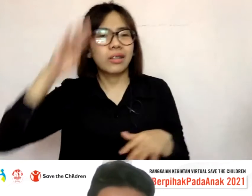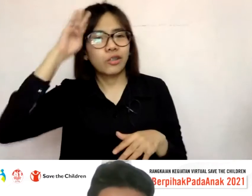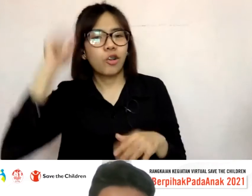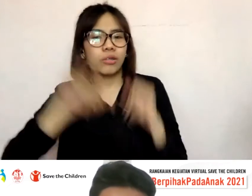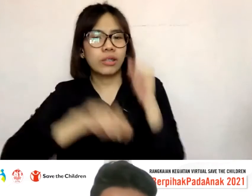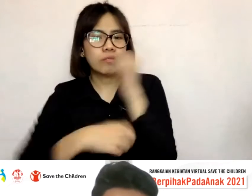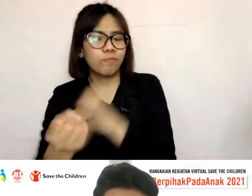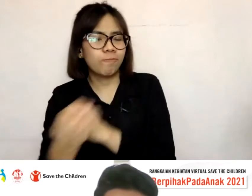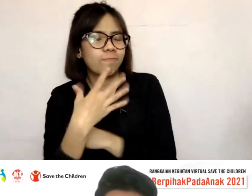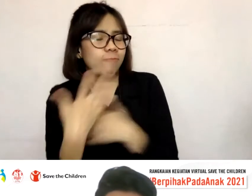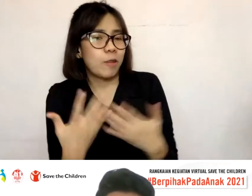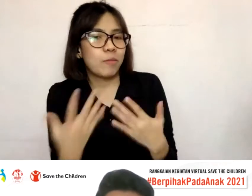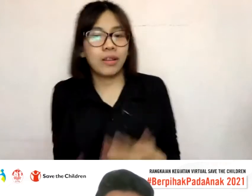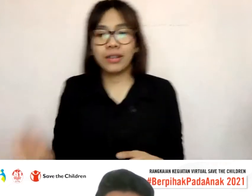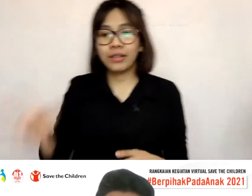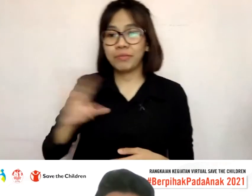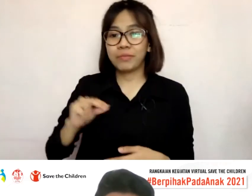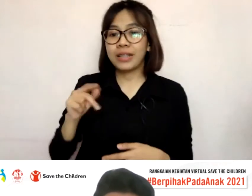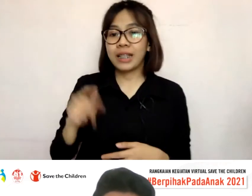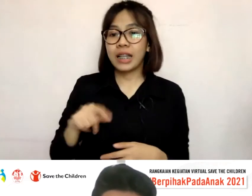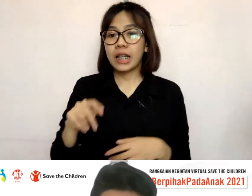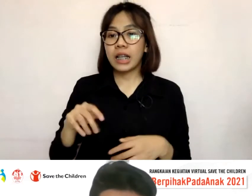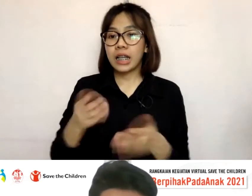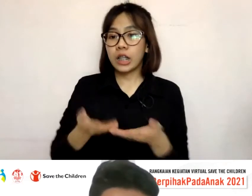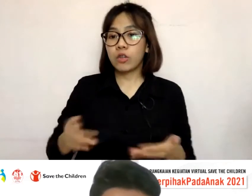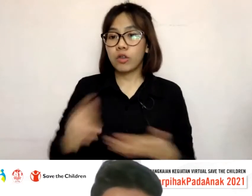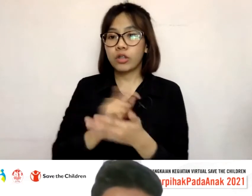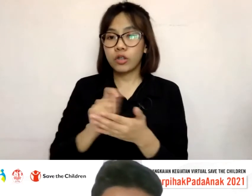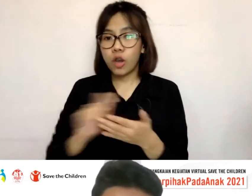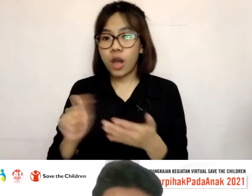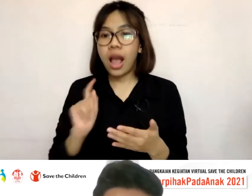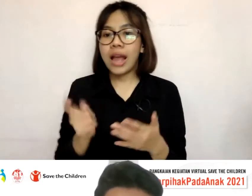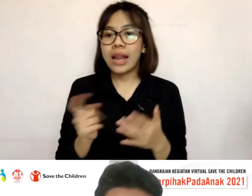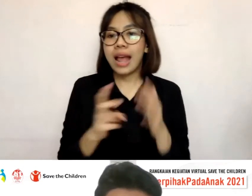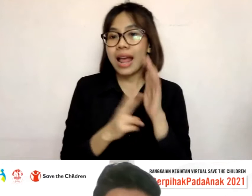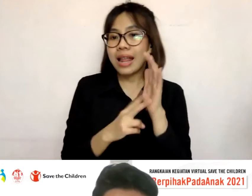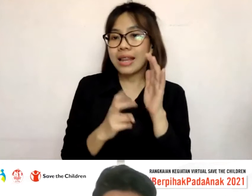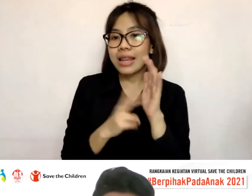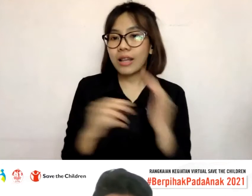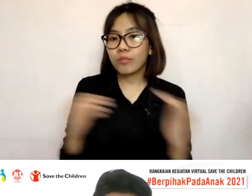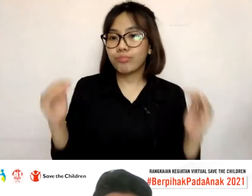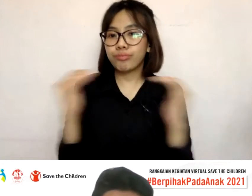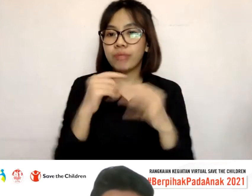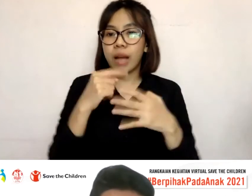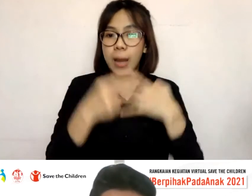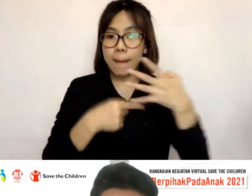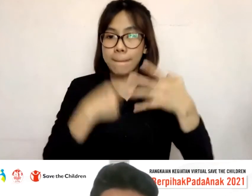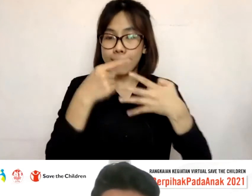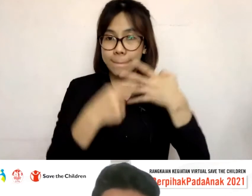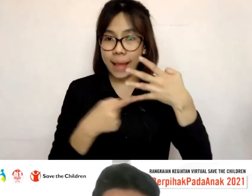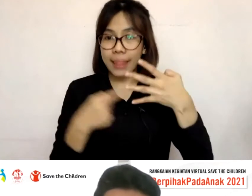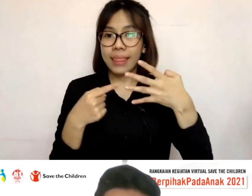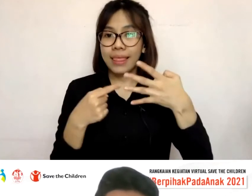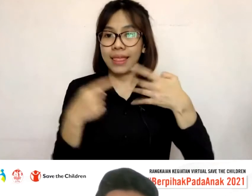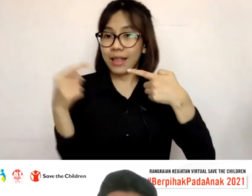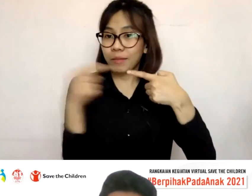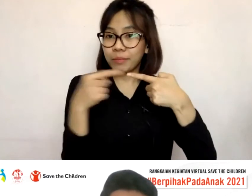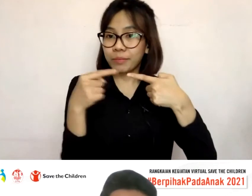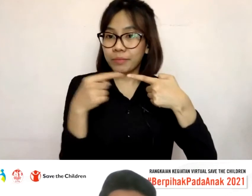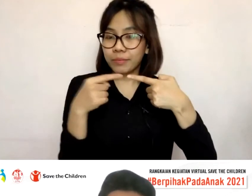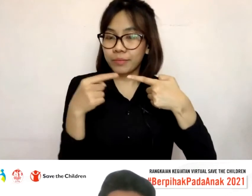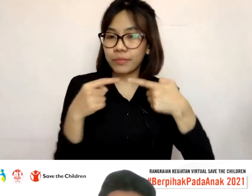Kalau menurut saya pribadi sih, lingkungan sekolah yang menunjukkan adanya nilai kesetaraan gender itu ada 4 aspek kalau menurut saya. Yang pertama itu